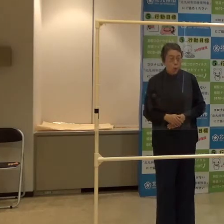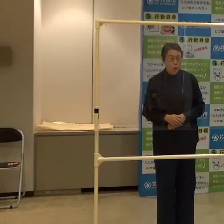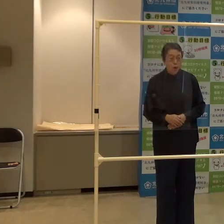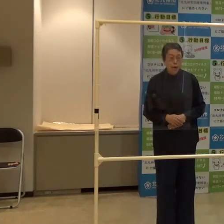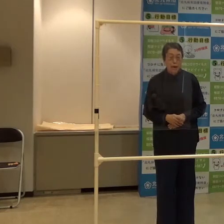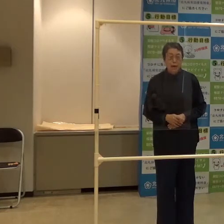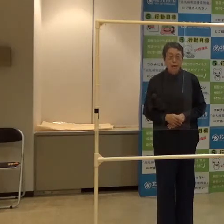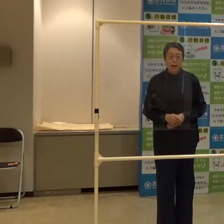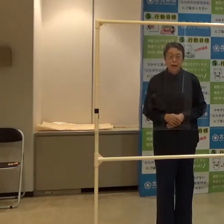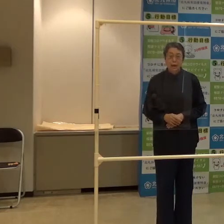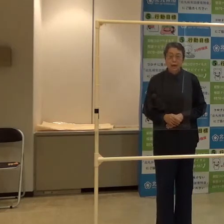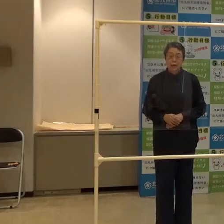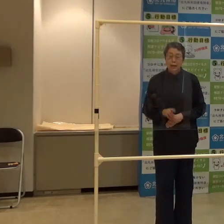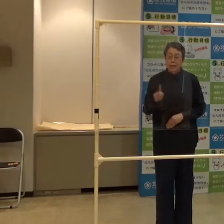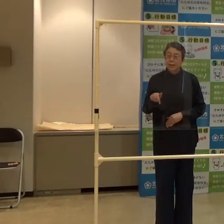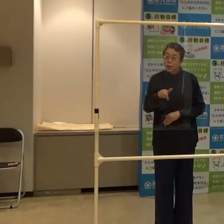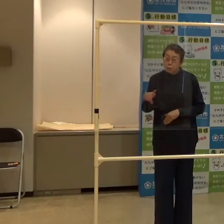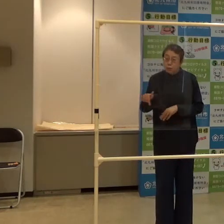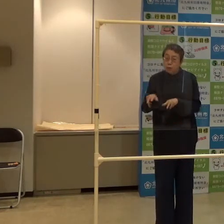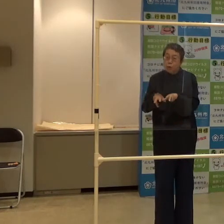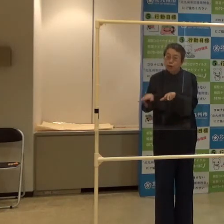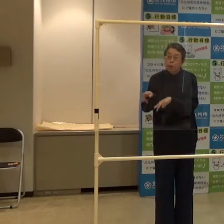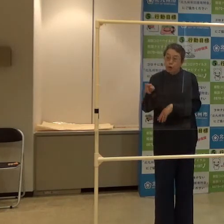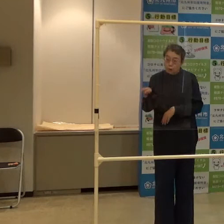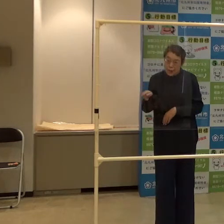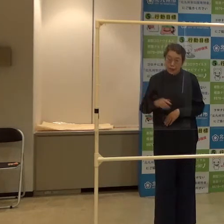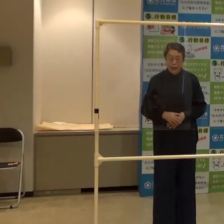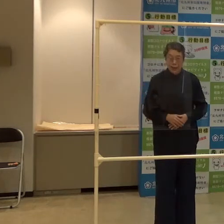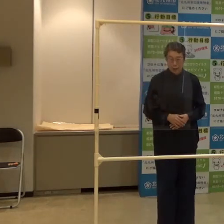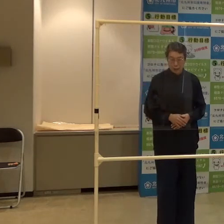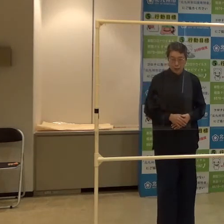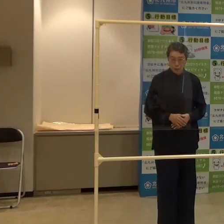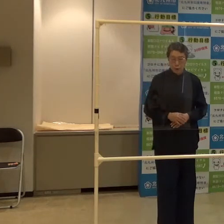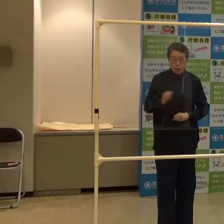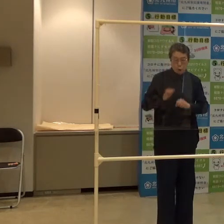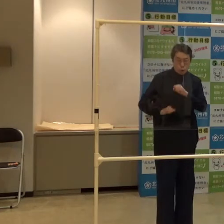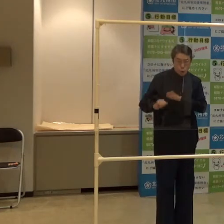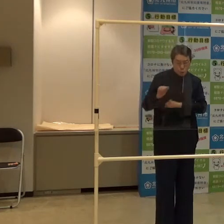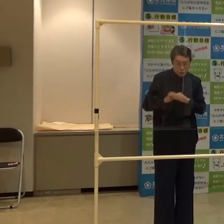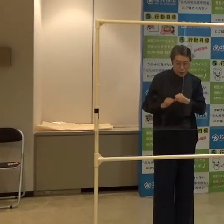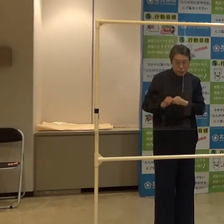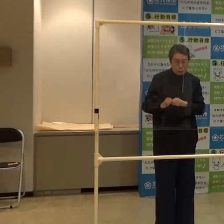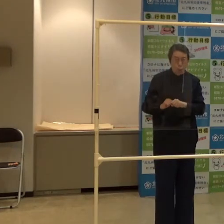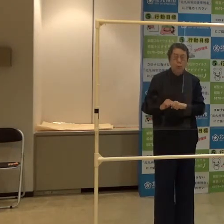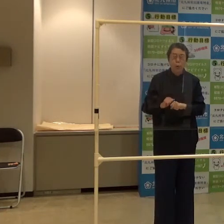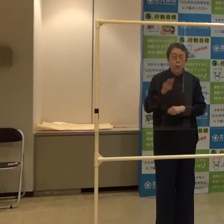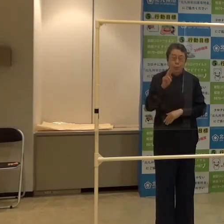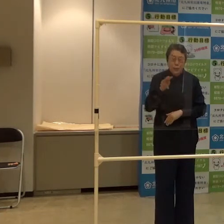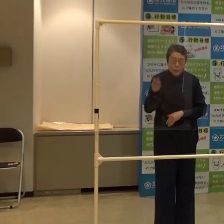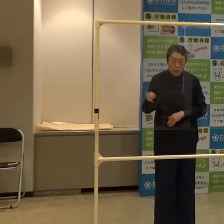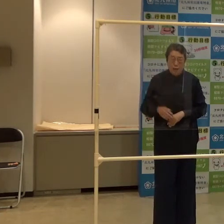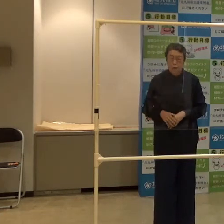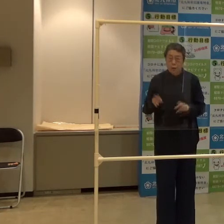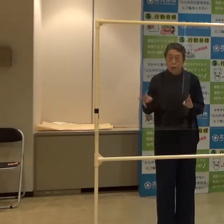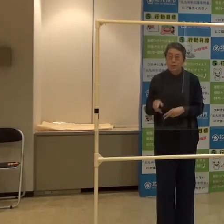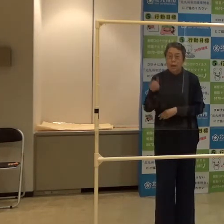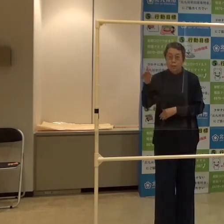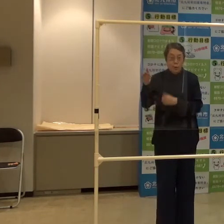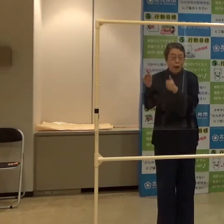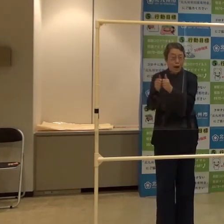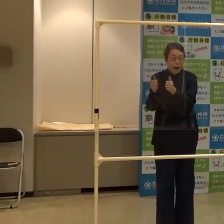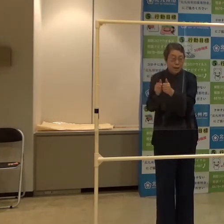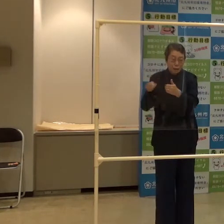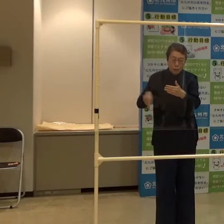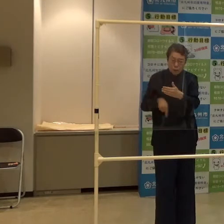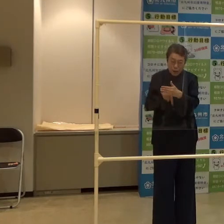の動きはもとより専門家会議で、まあ、両論がある中でですね、何をしているかというと、じゃ